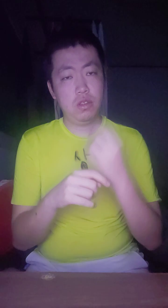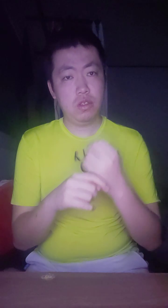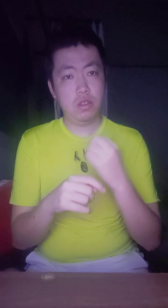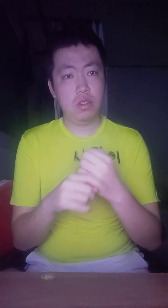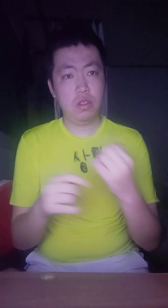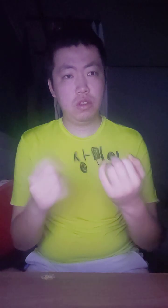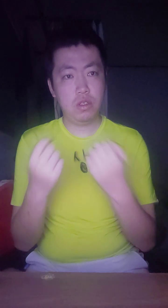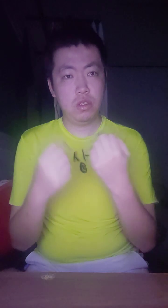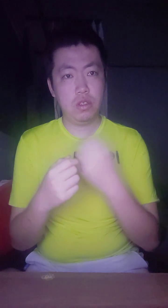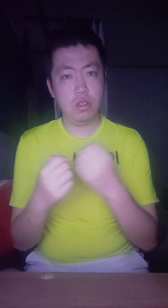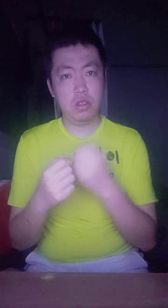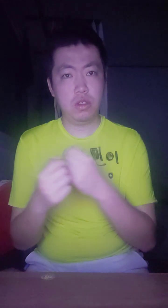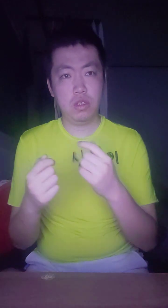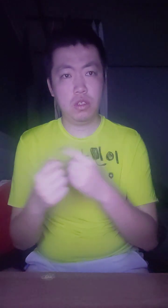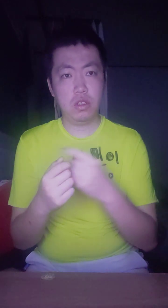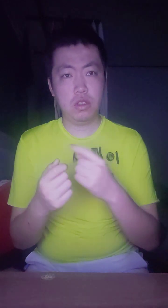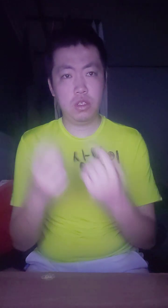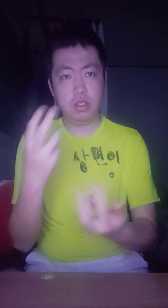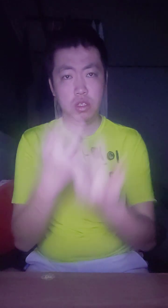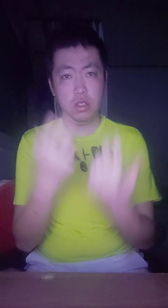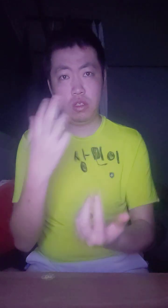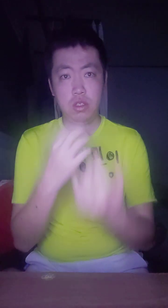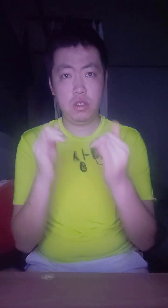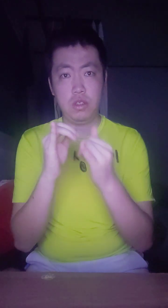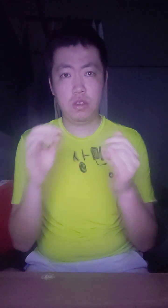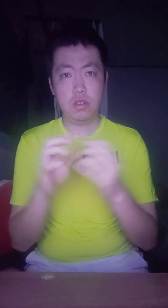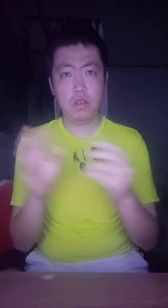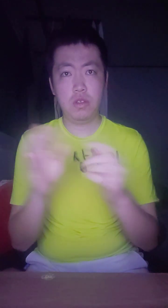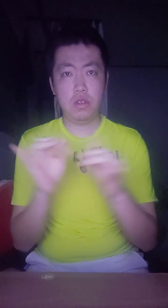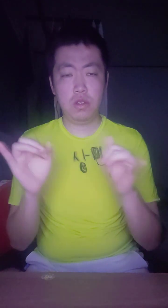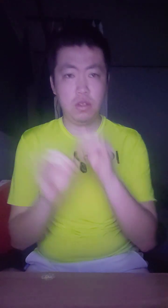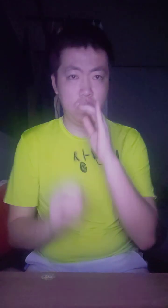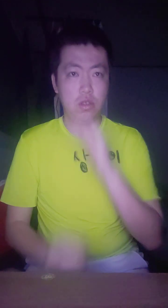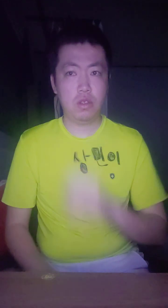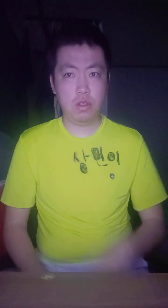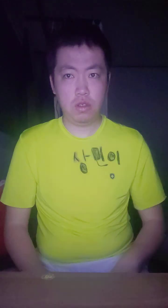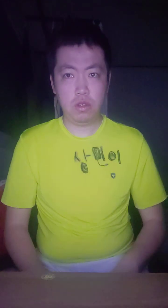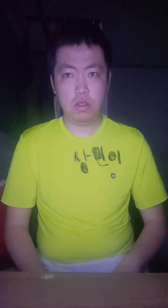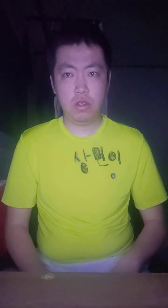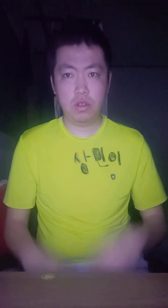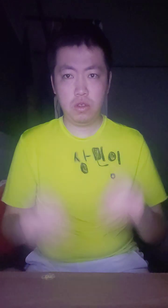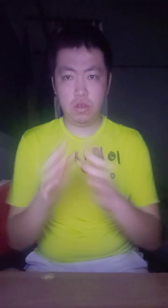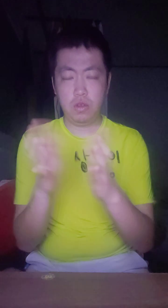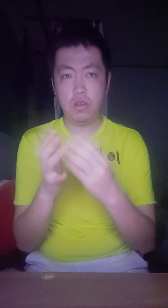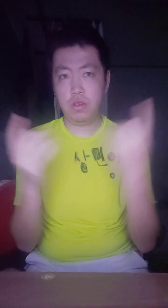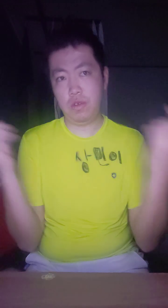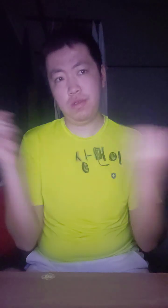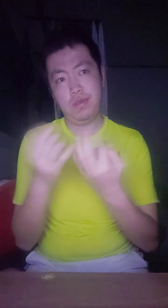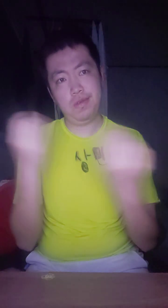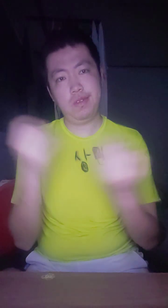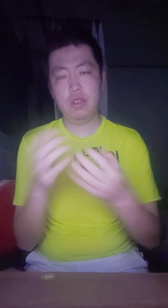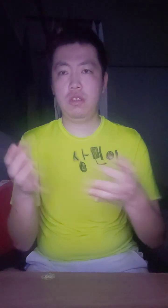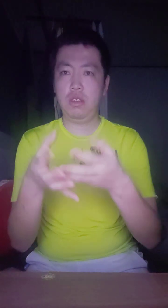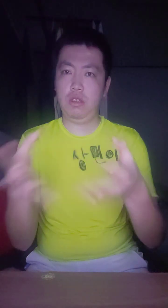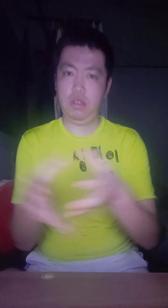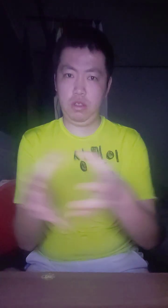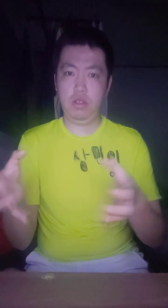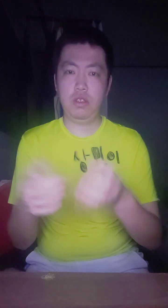하고 나서 조금 있다가 다시 화재가 났다고 방송 나왔던 것 같아요. 어제 저녁에는 서울 도봉구의 한 아파트 단지가